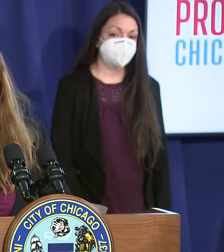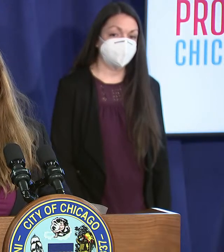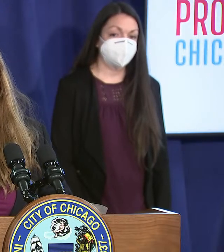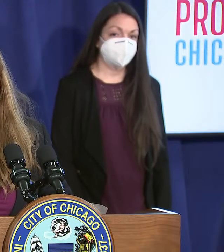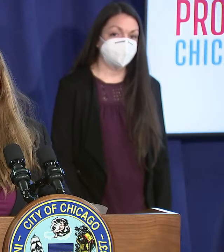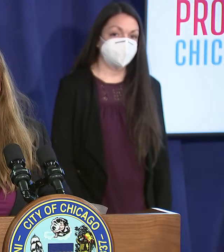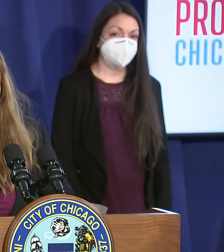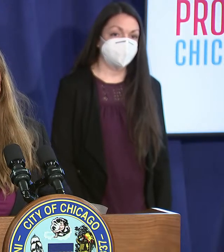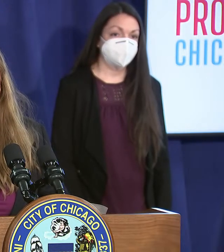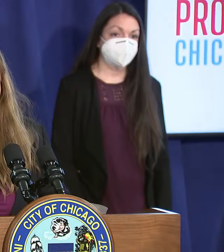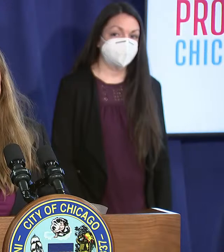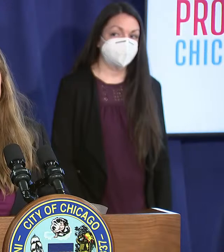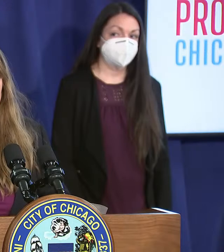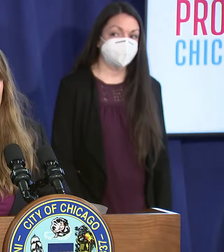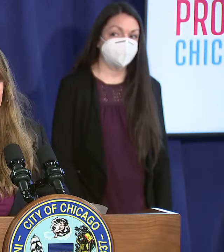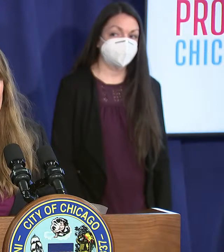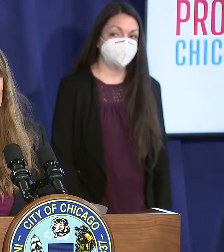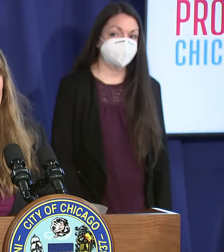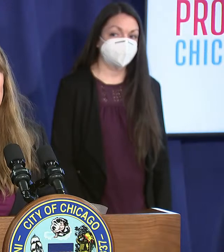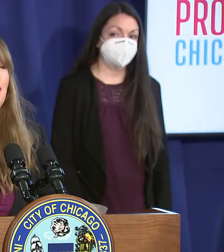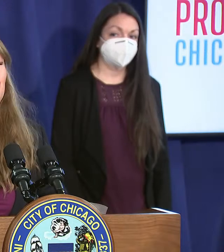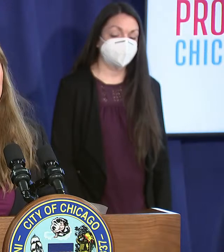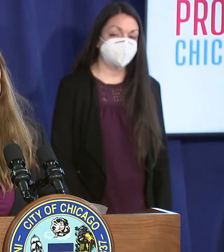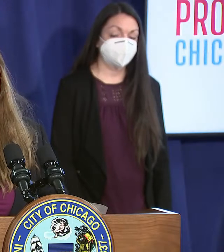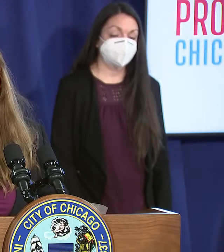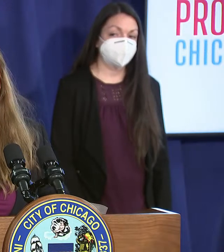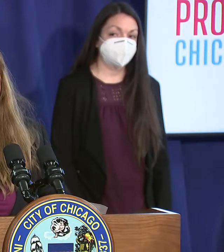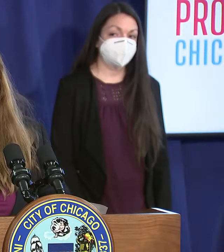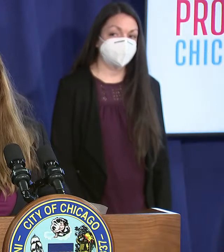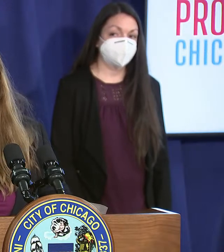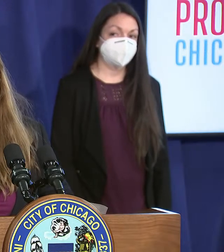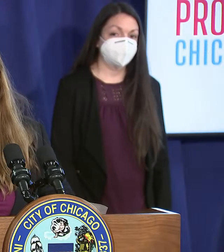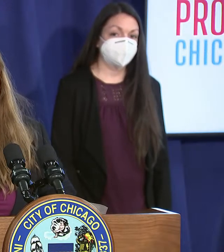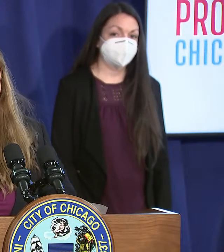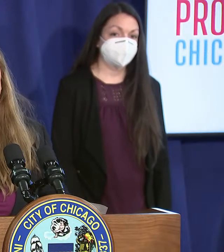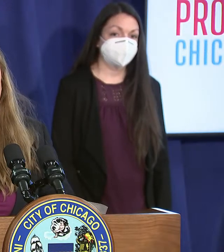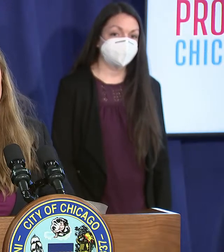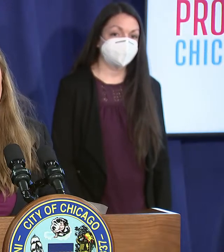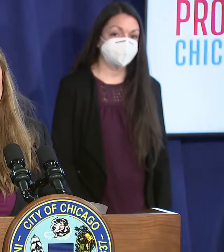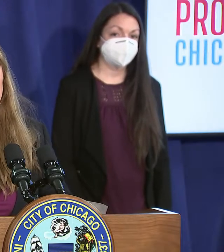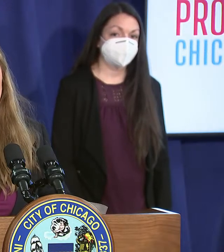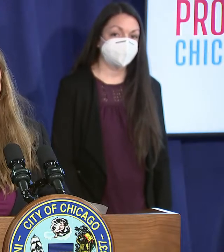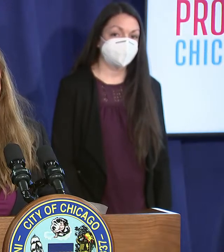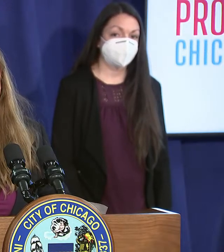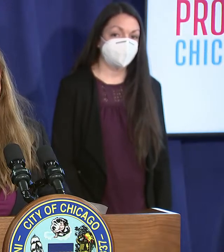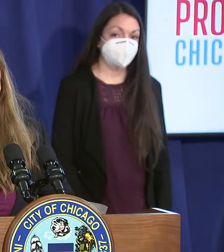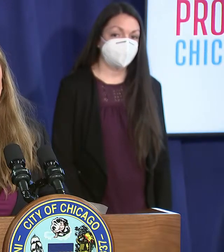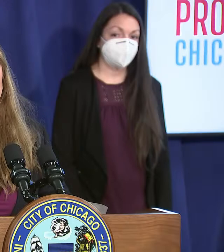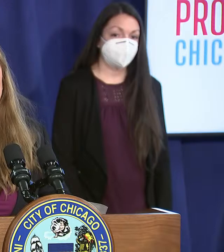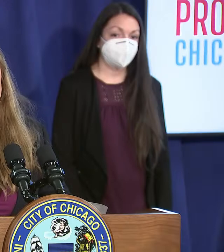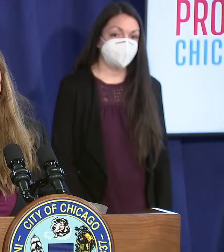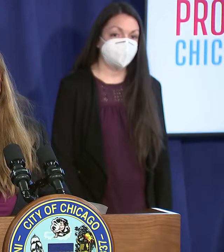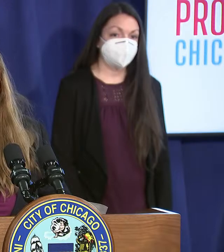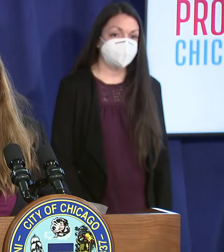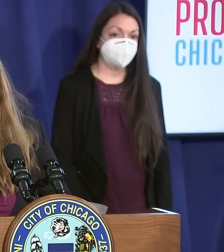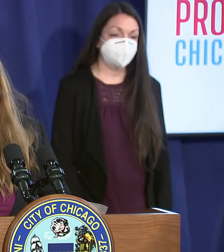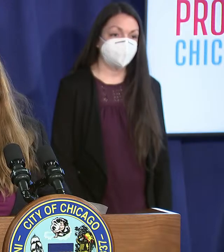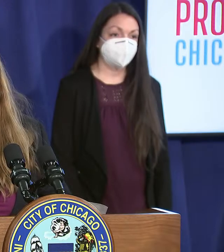programa Protege a Chicago al Hogar, donde vamos a su casa y vacunamos hasta 10 personas por vez y damos incentivo de